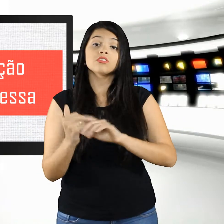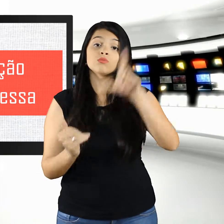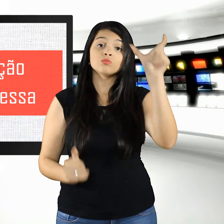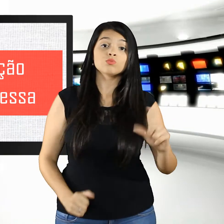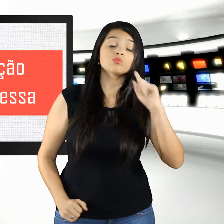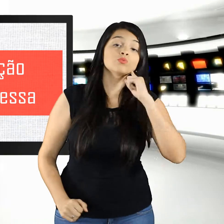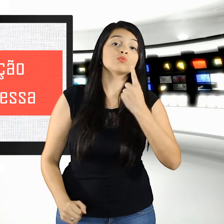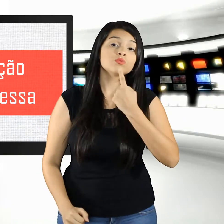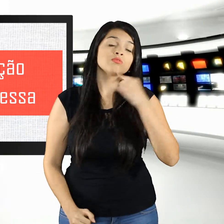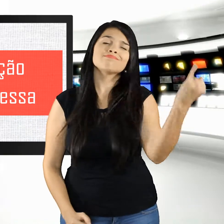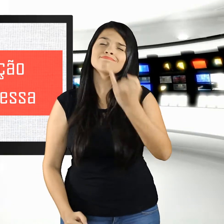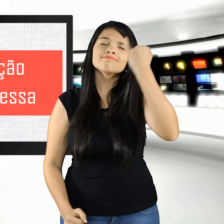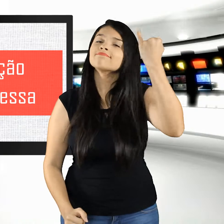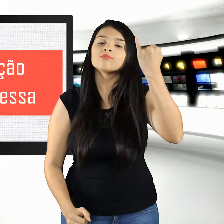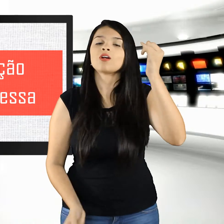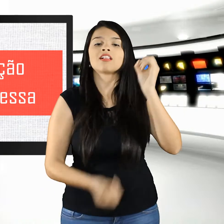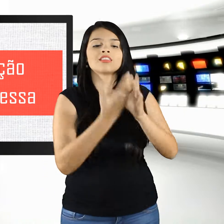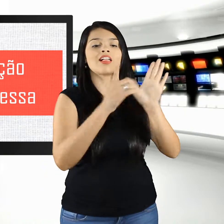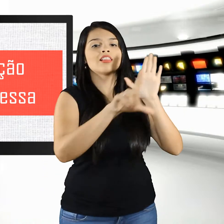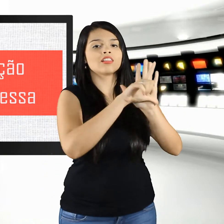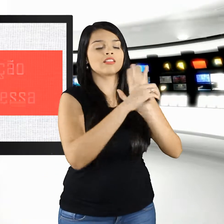decisivo nessa direção foi a criação da Lei nº